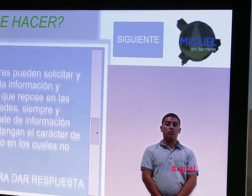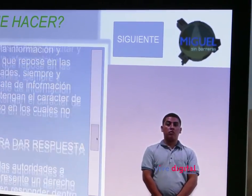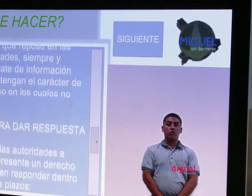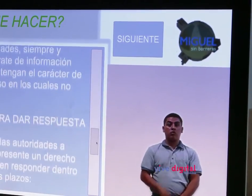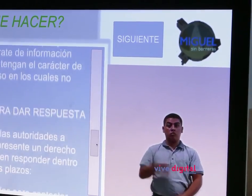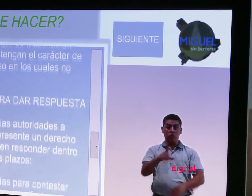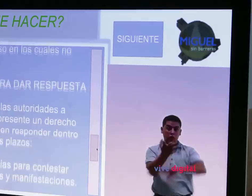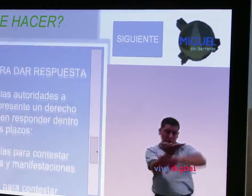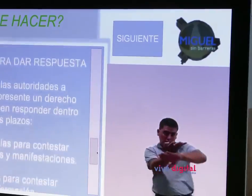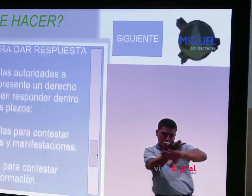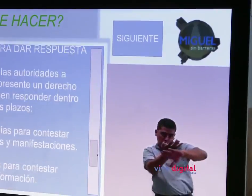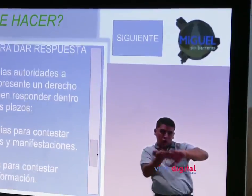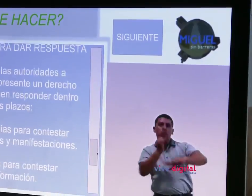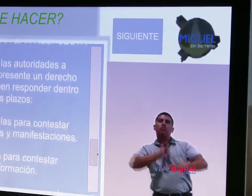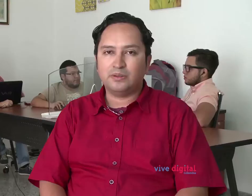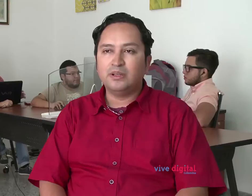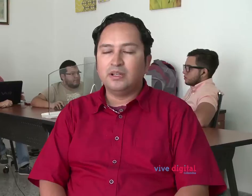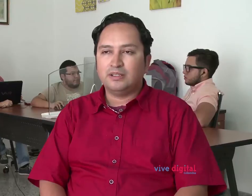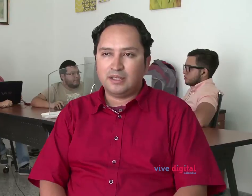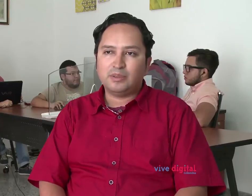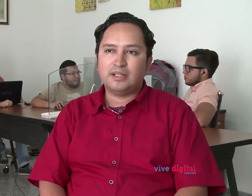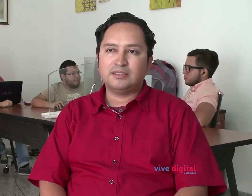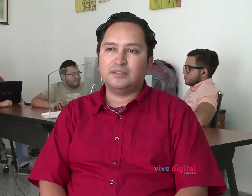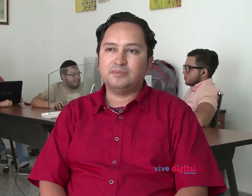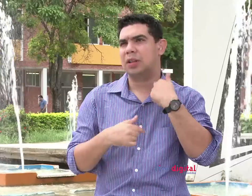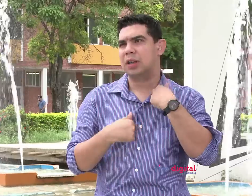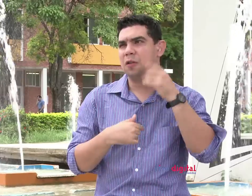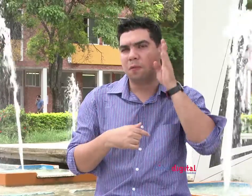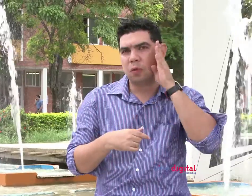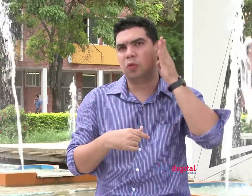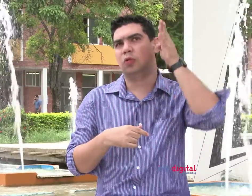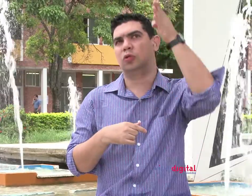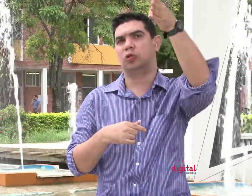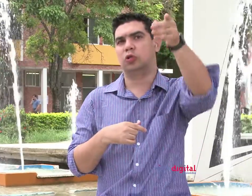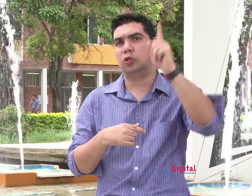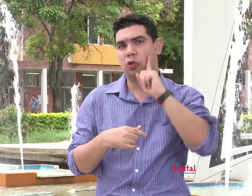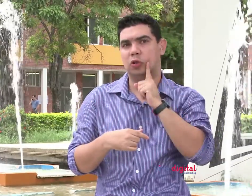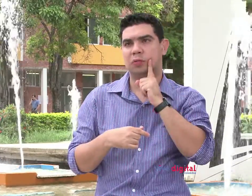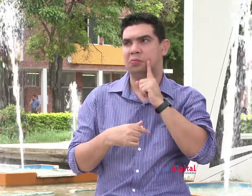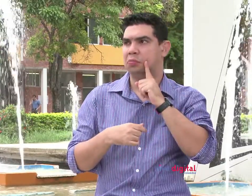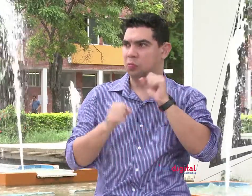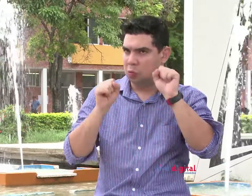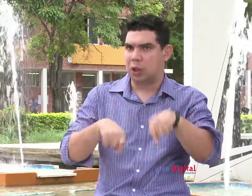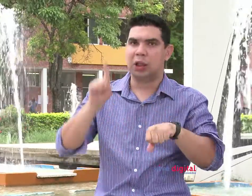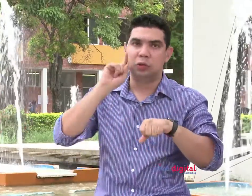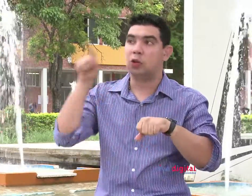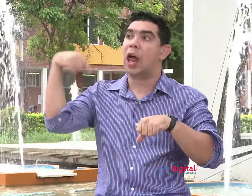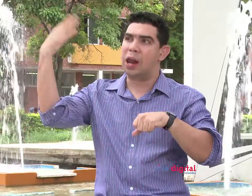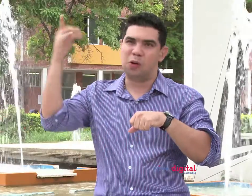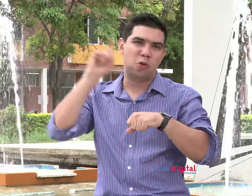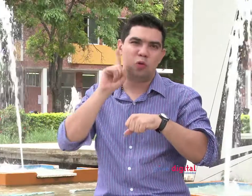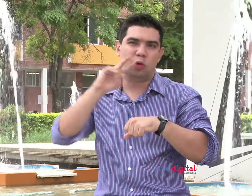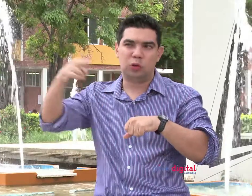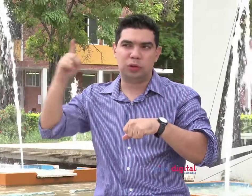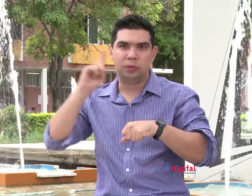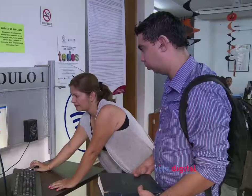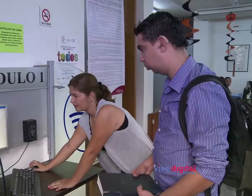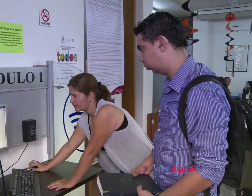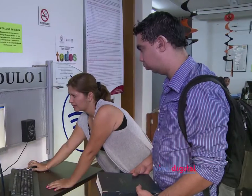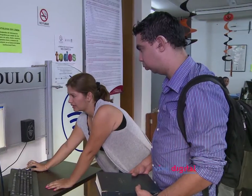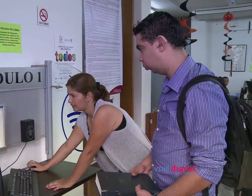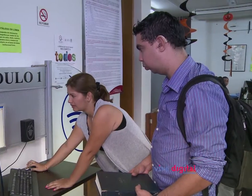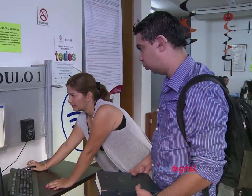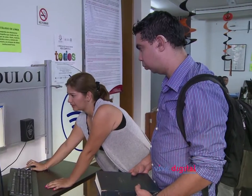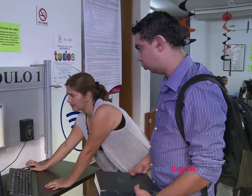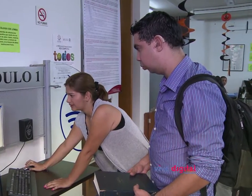la educación y ese es el principal objetivo de la aplicación. Yo en un futuro pienso que los otros sordos sigan ese